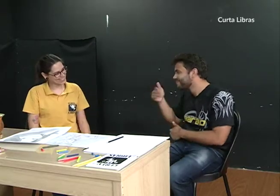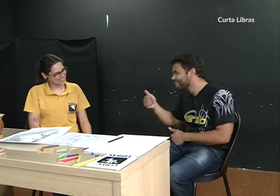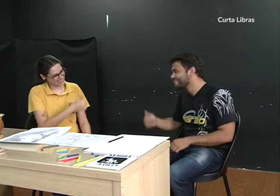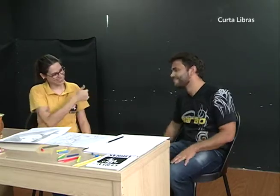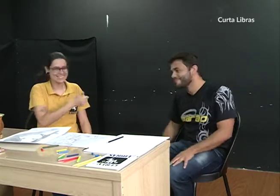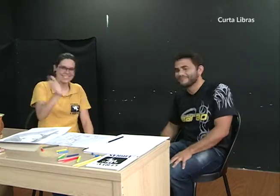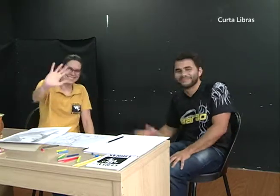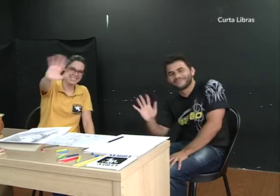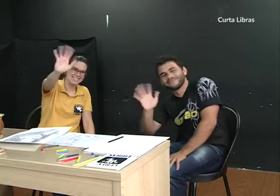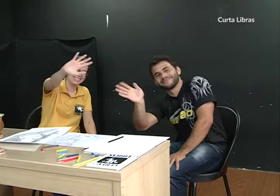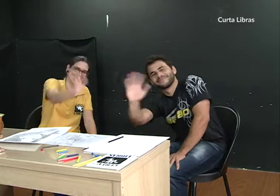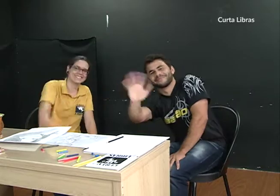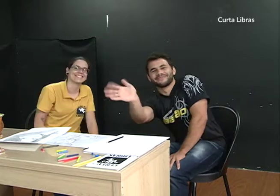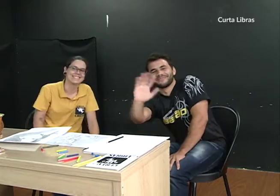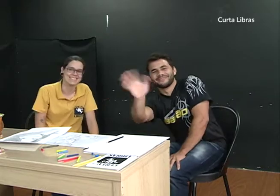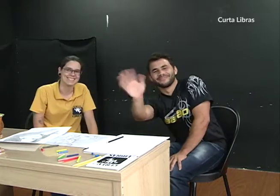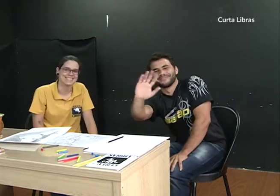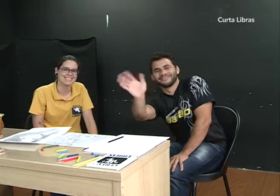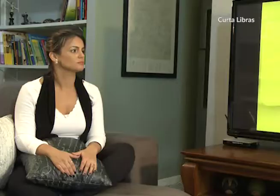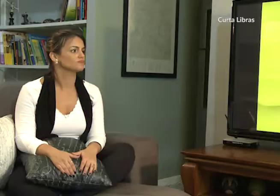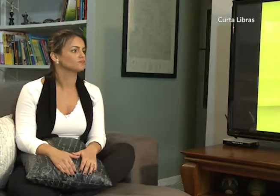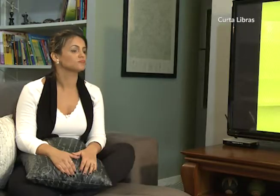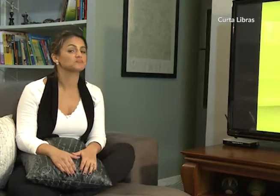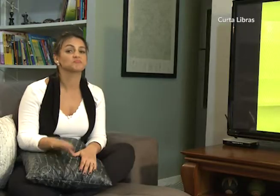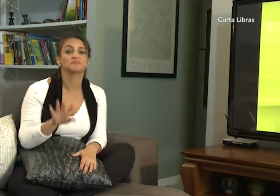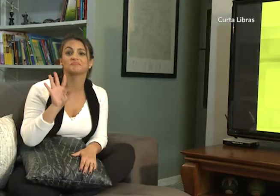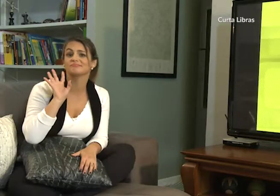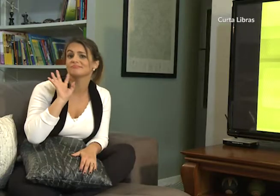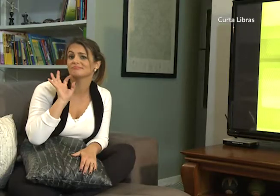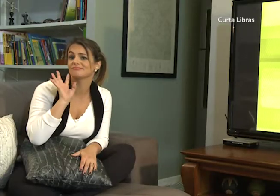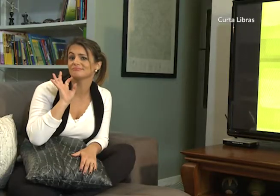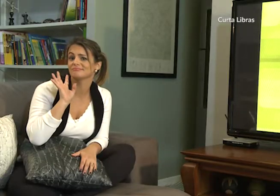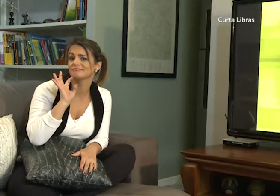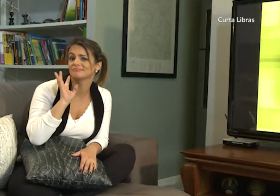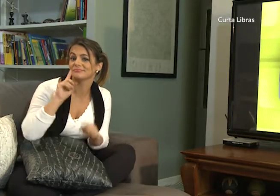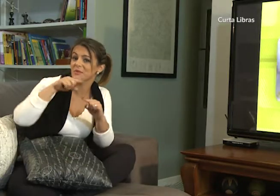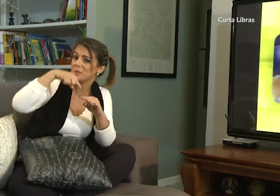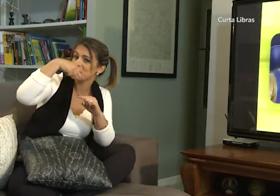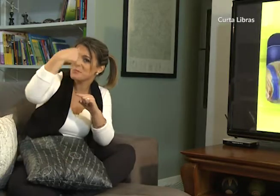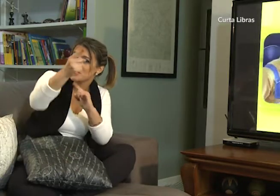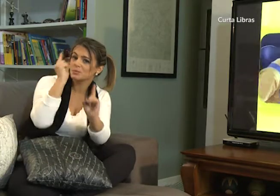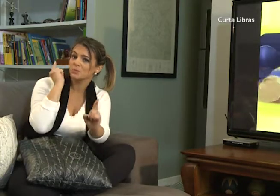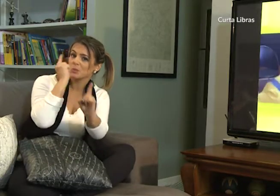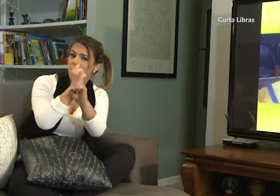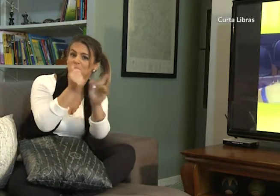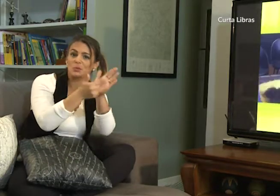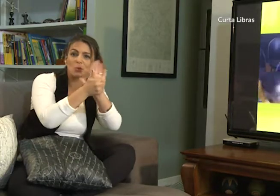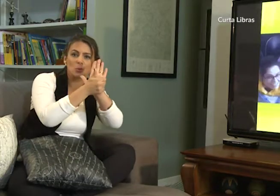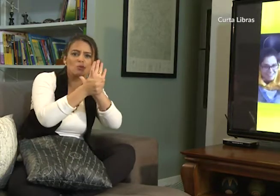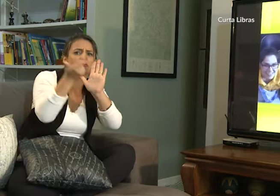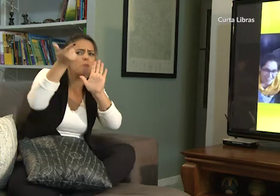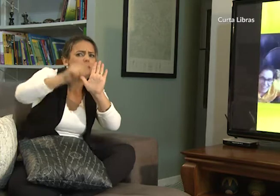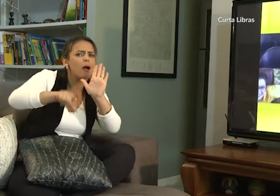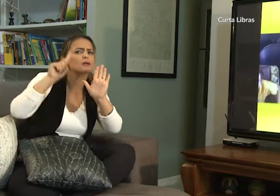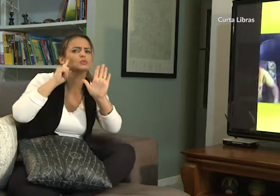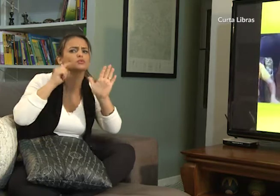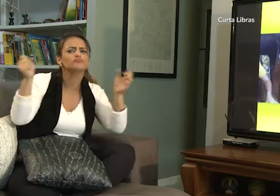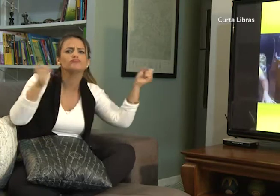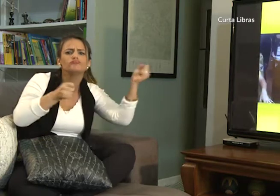Obrigado pelo convite. Que legal! No próximo Curta Libras, conheceremos mais